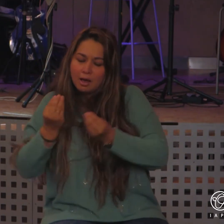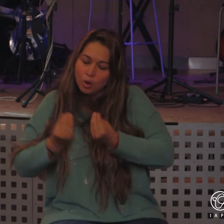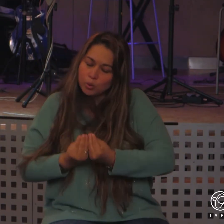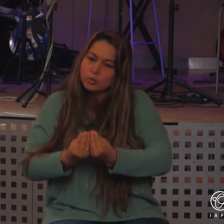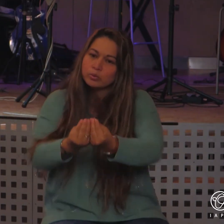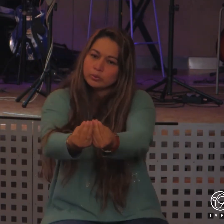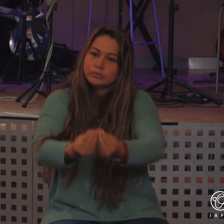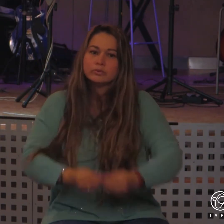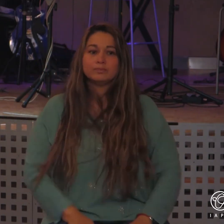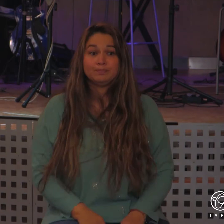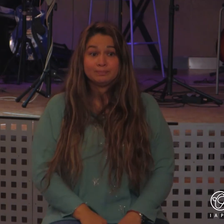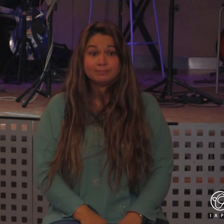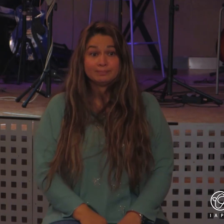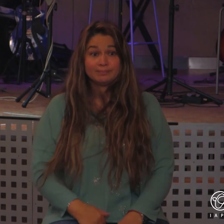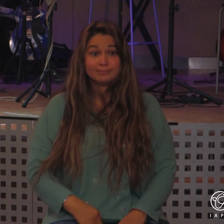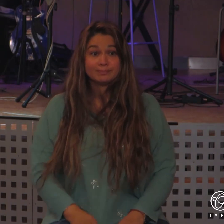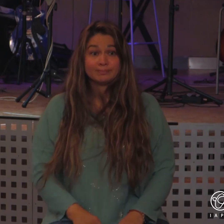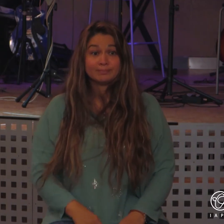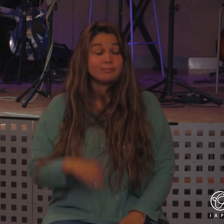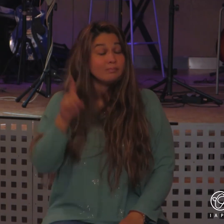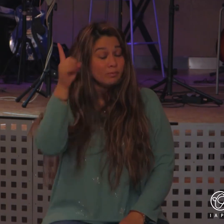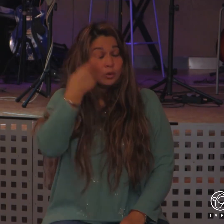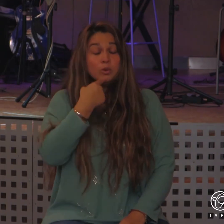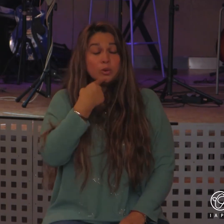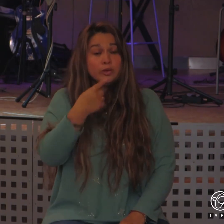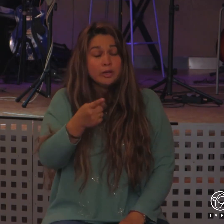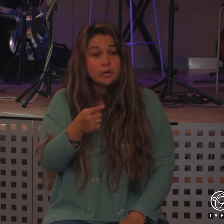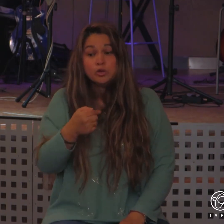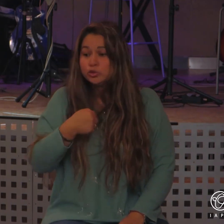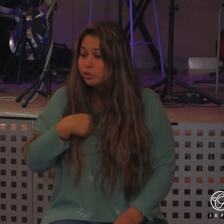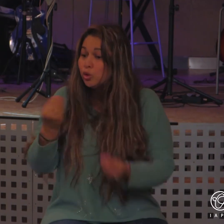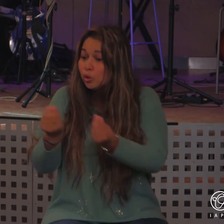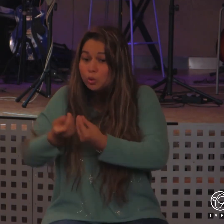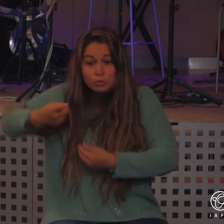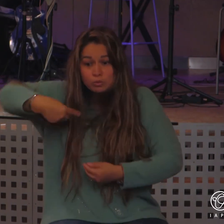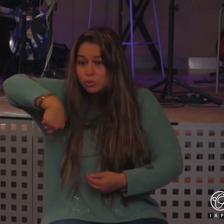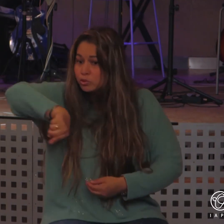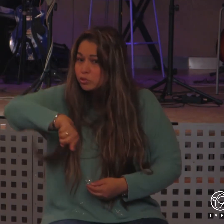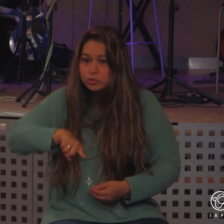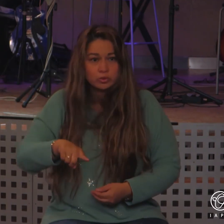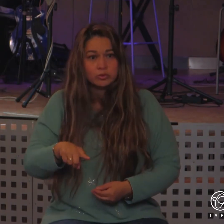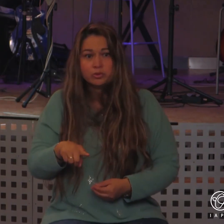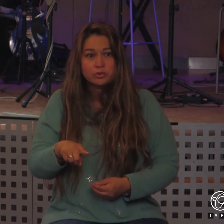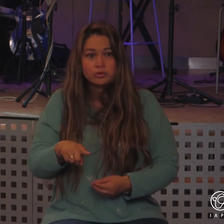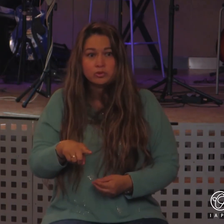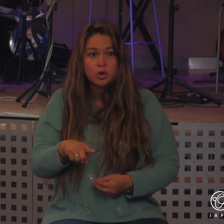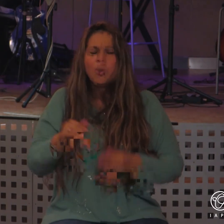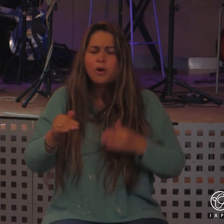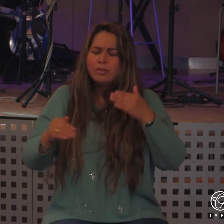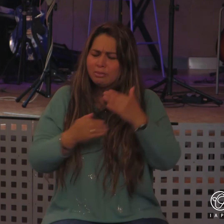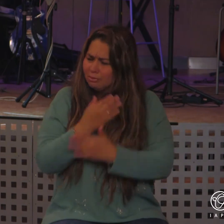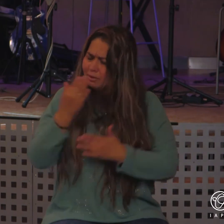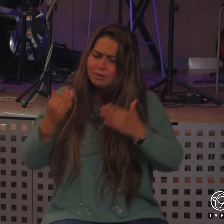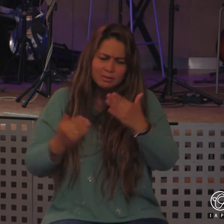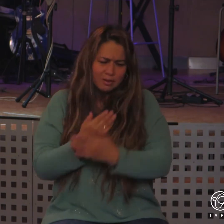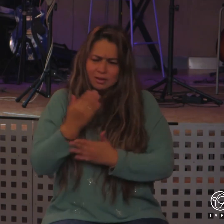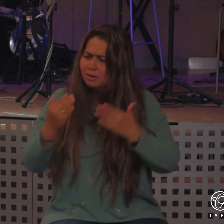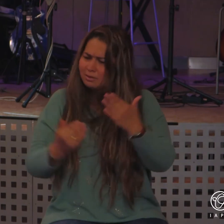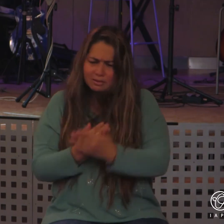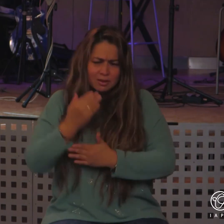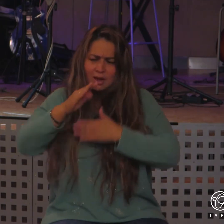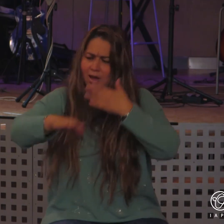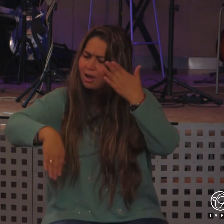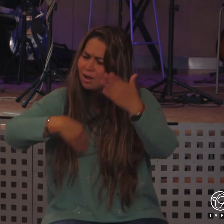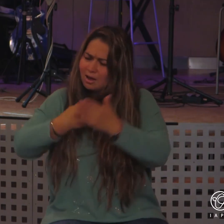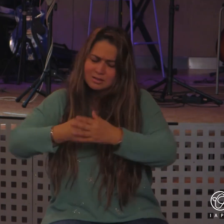Dijo, he aquí, yo estoy con vosotros todos, y yo añado, y cada uno de los días hasta el